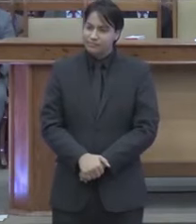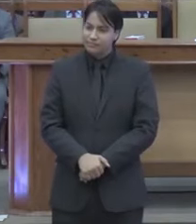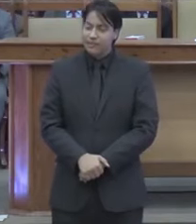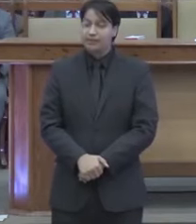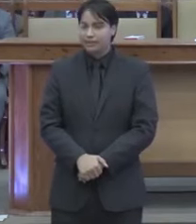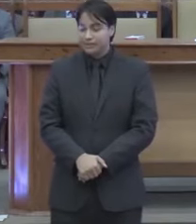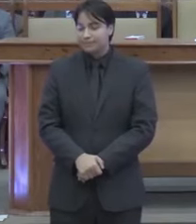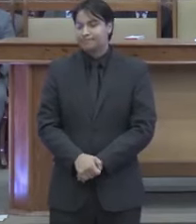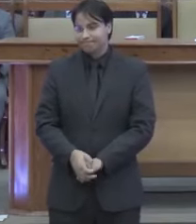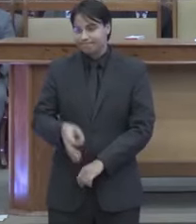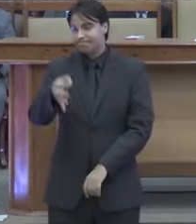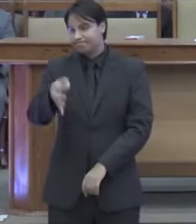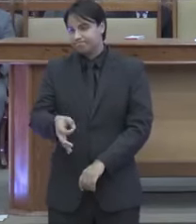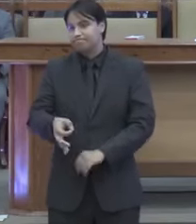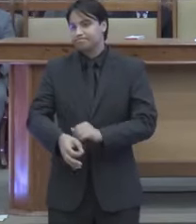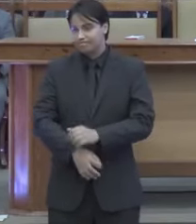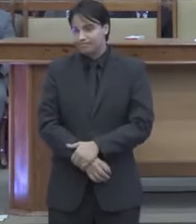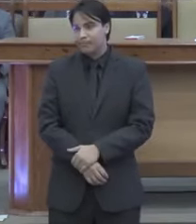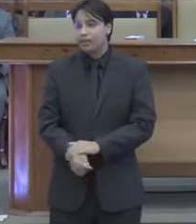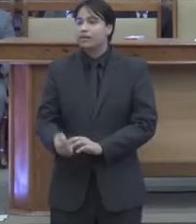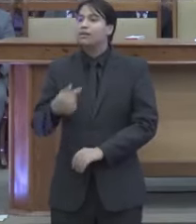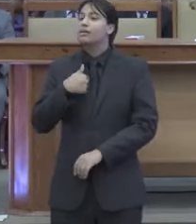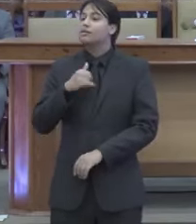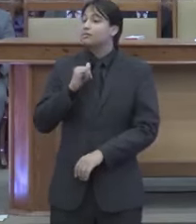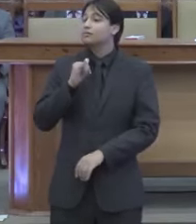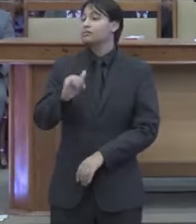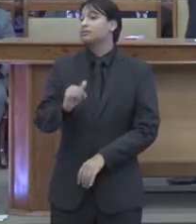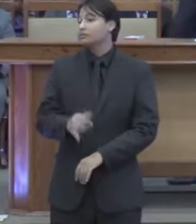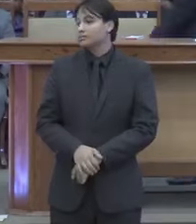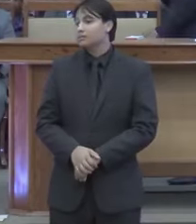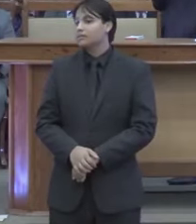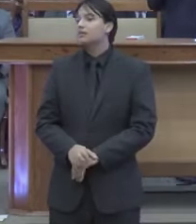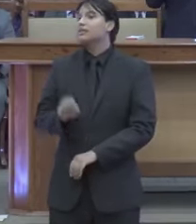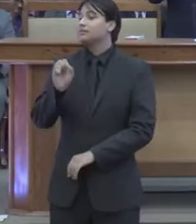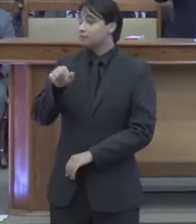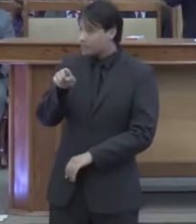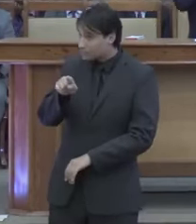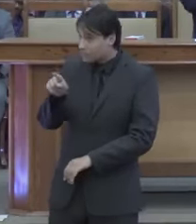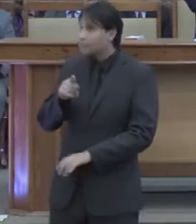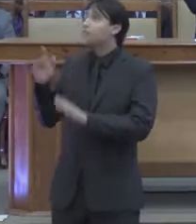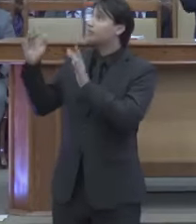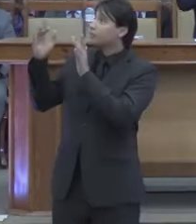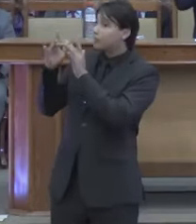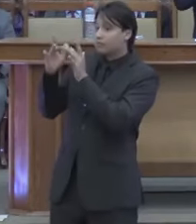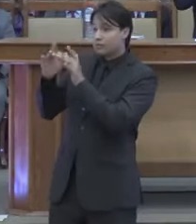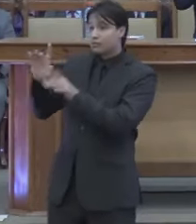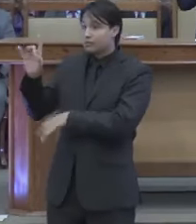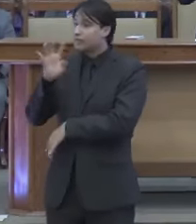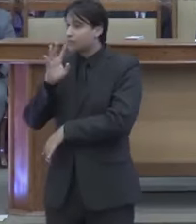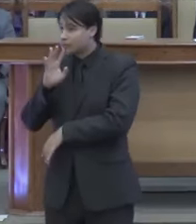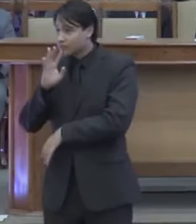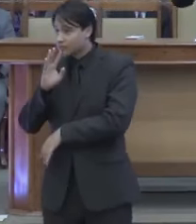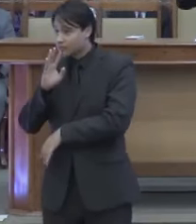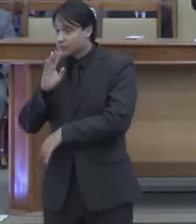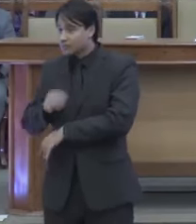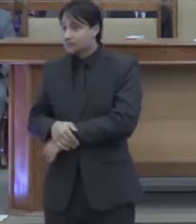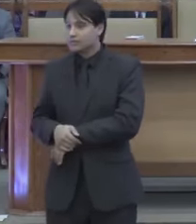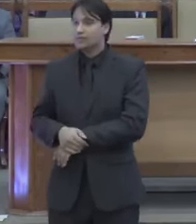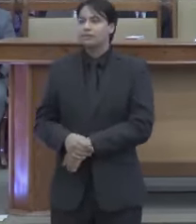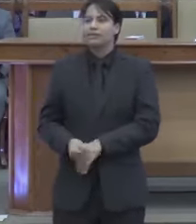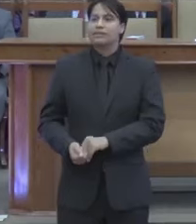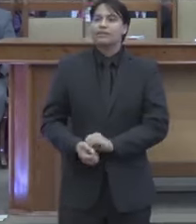É, meus irmãos. Eu estou falando quem conhece ele. Quando Jesus, os discípulos, está lá em Mateus 8:27. Então eles